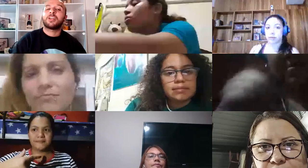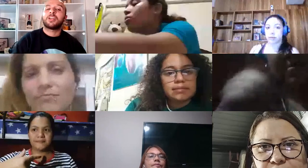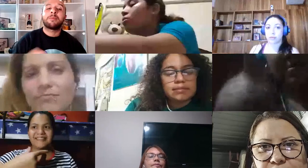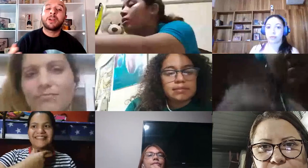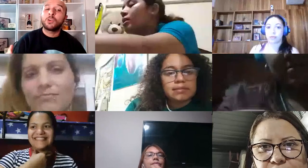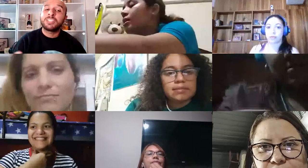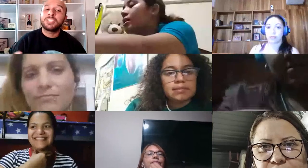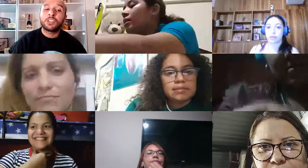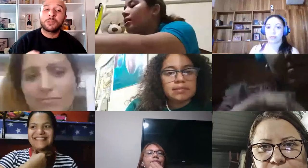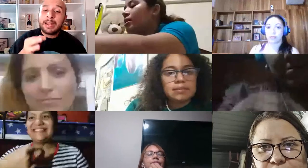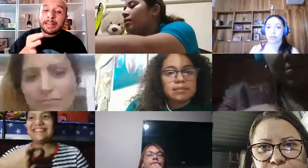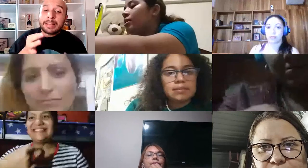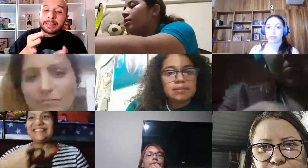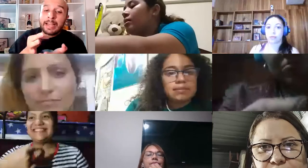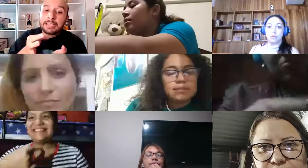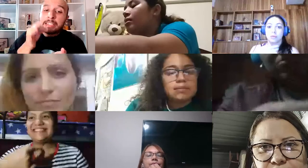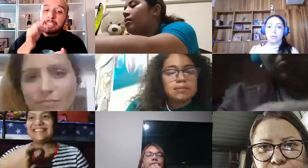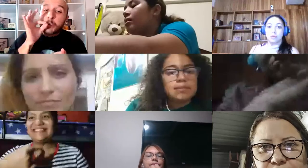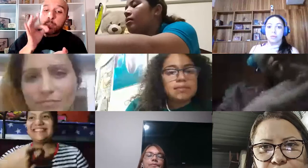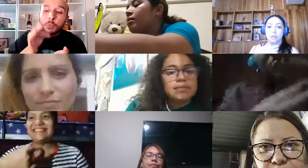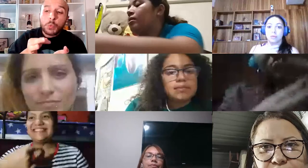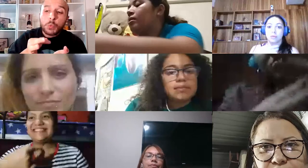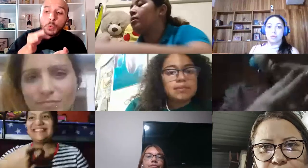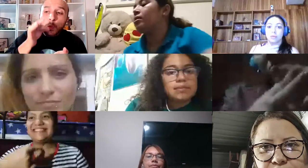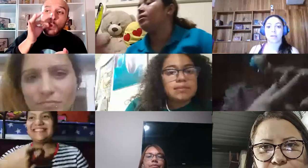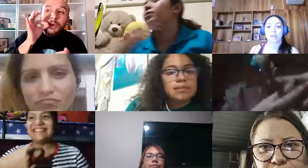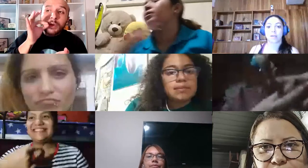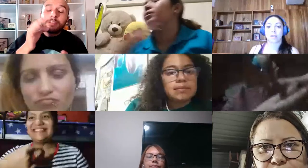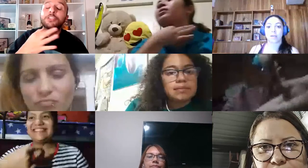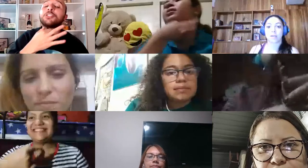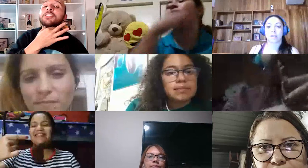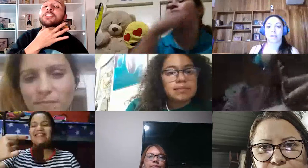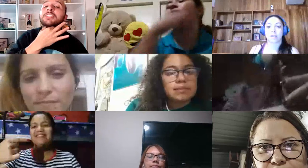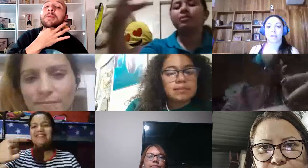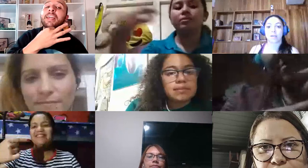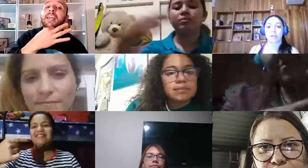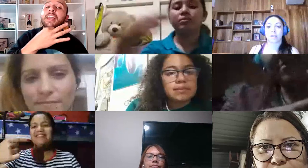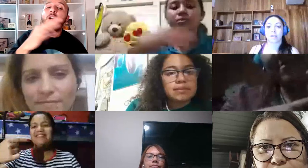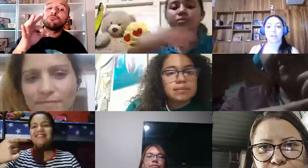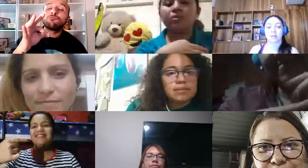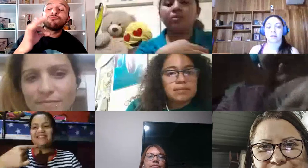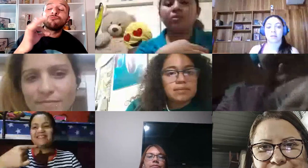A mí me gusta tomar este así. Yo se me quedo.